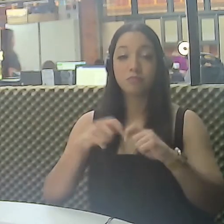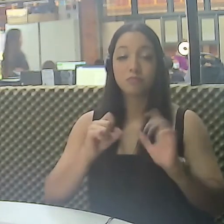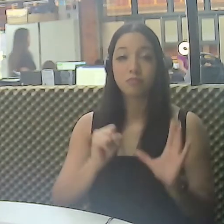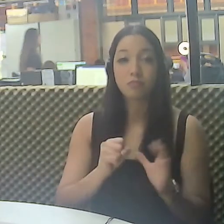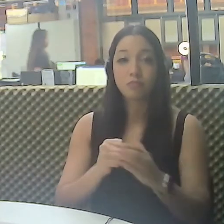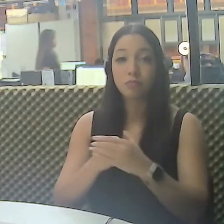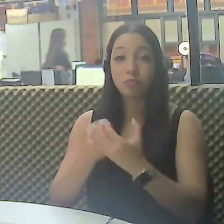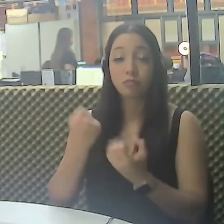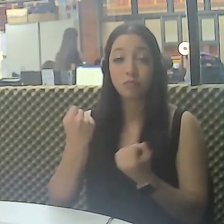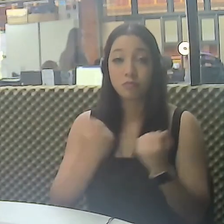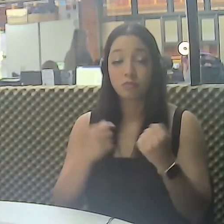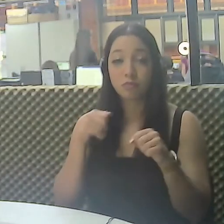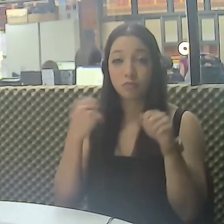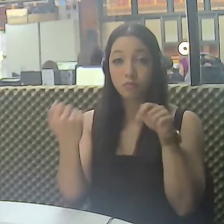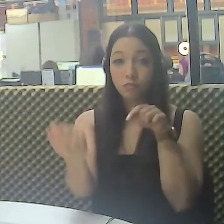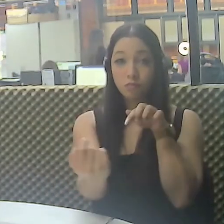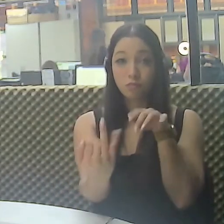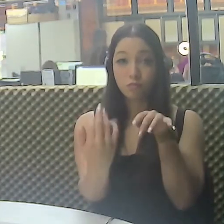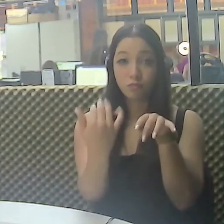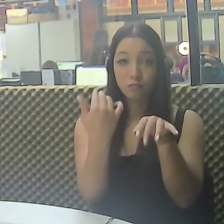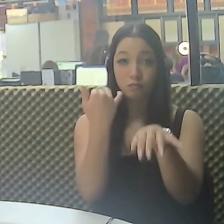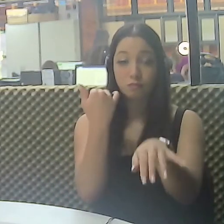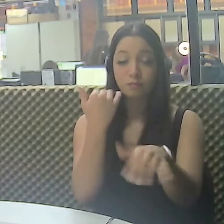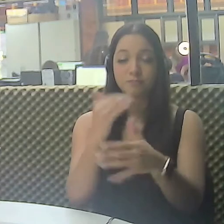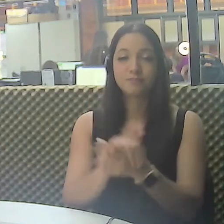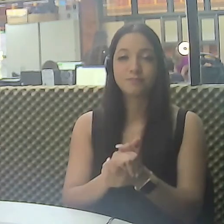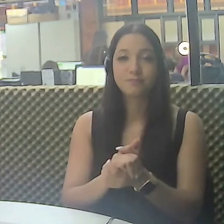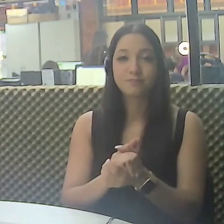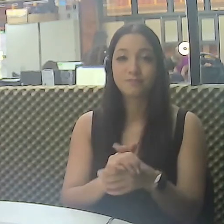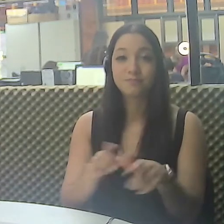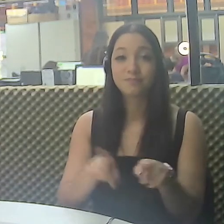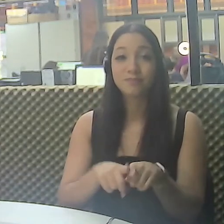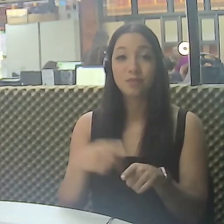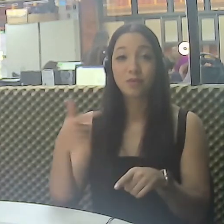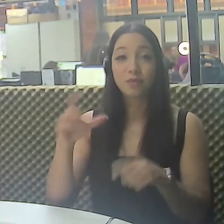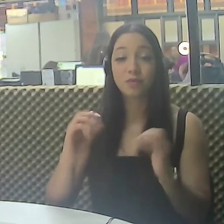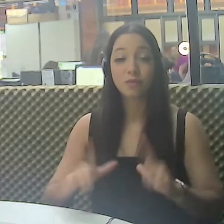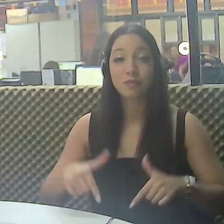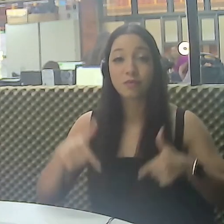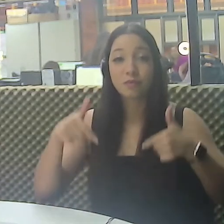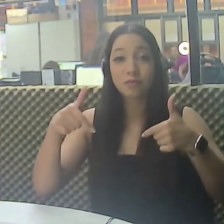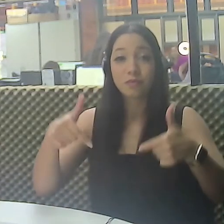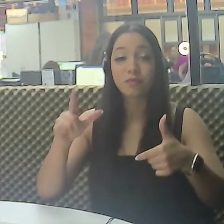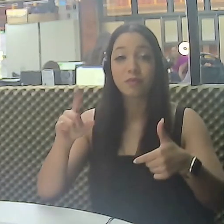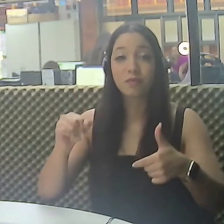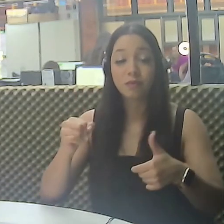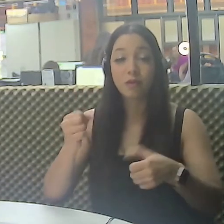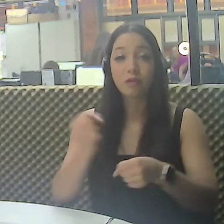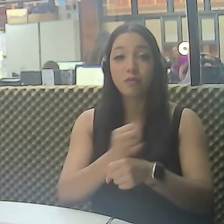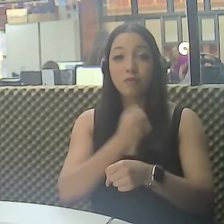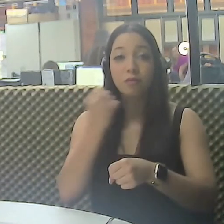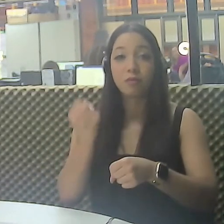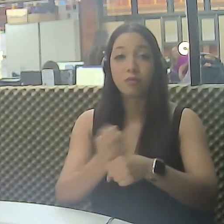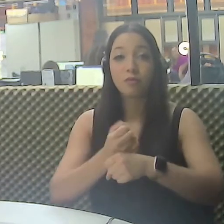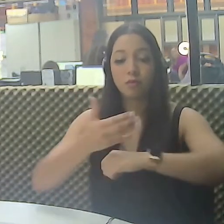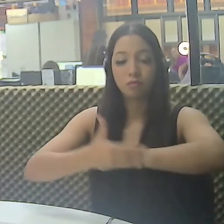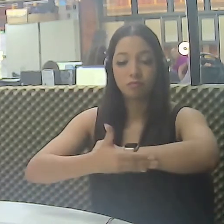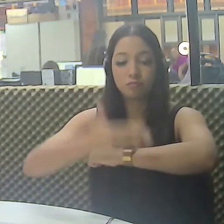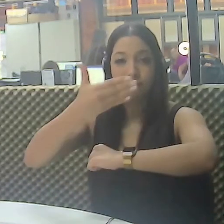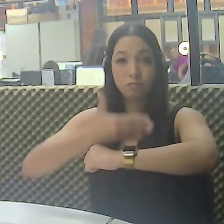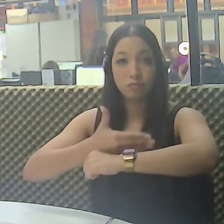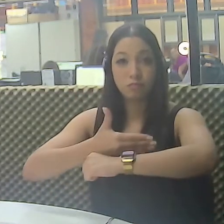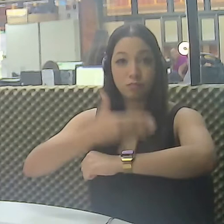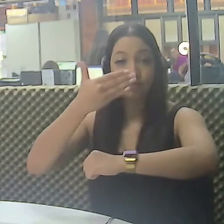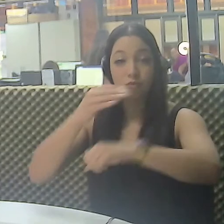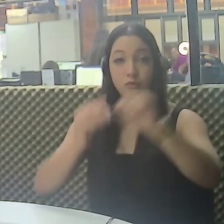proteção dos veículos que trafegam pela via. Outra ação realizada foi a concretagem dos muros de arrimo e sustentação